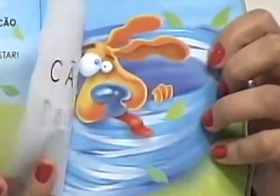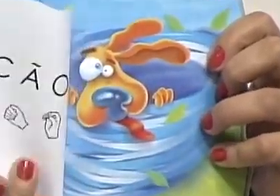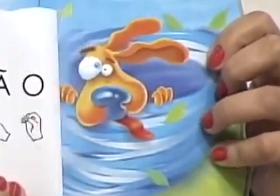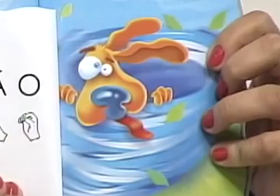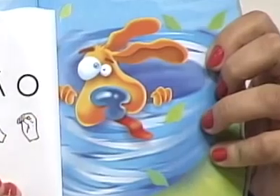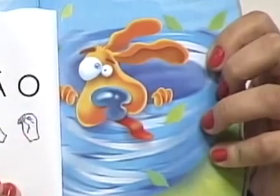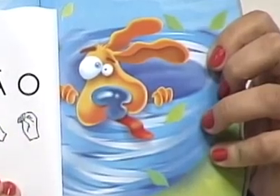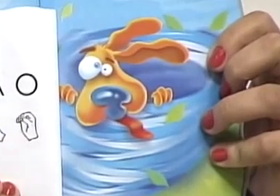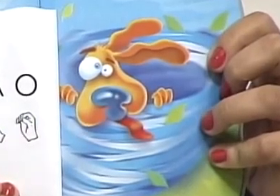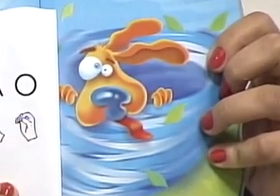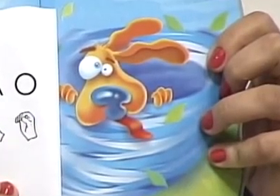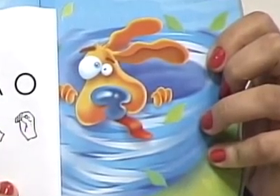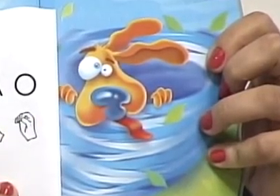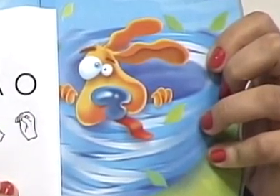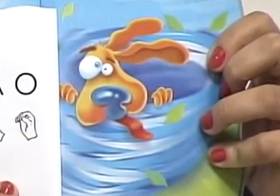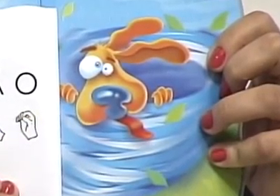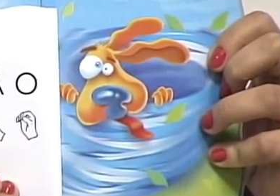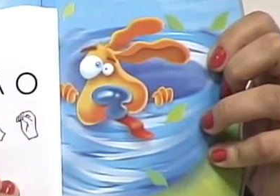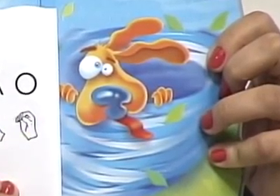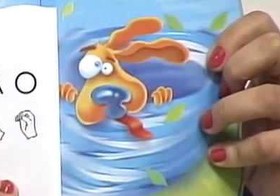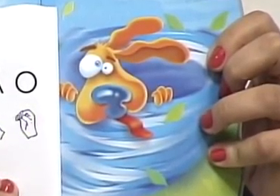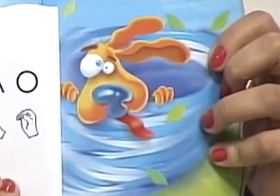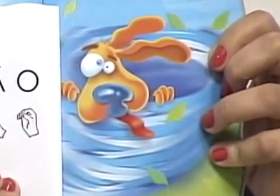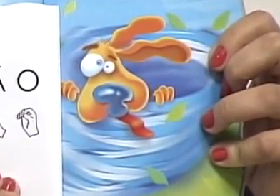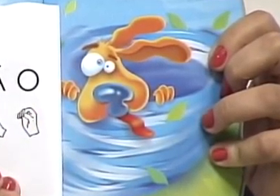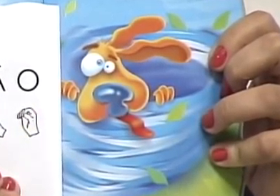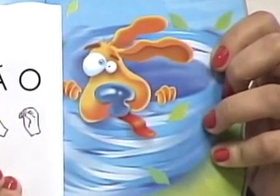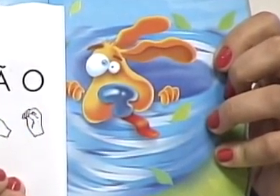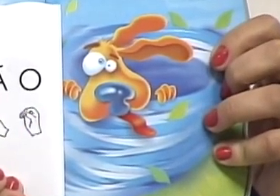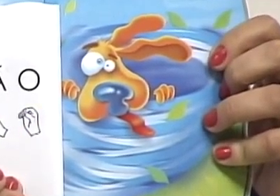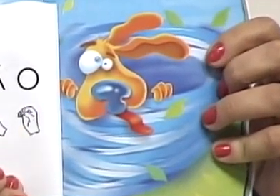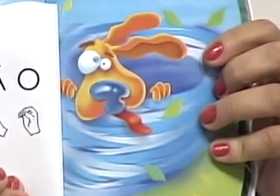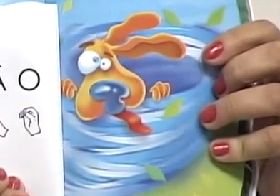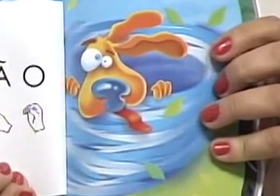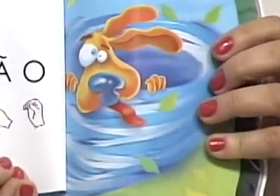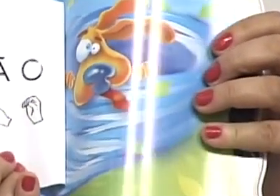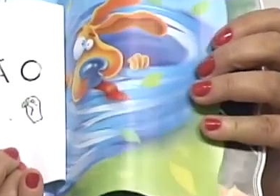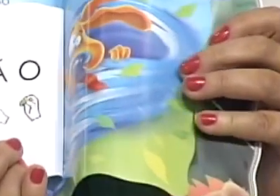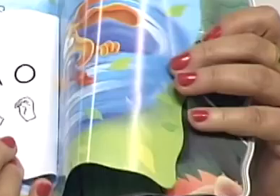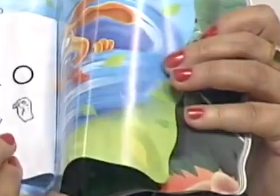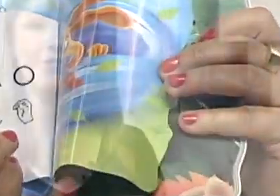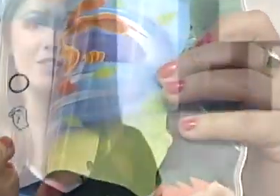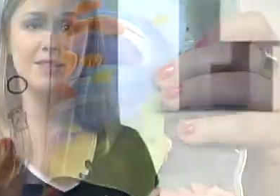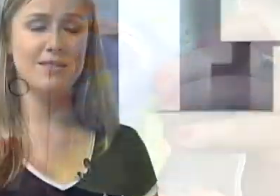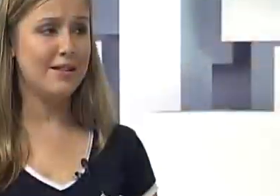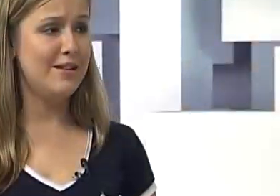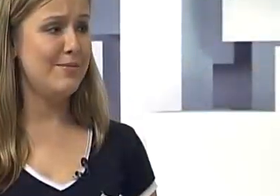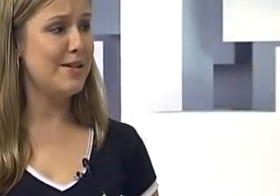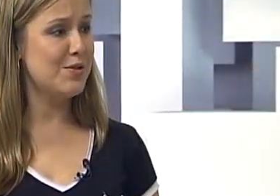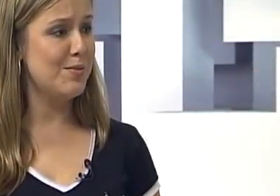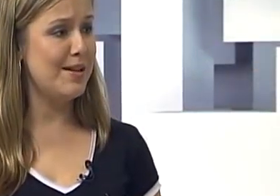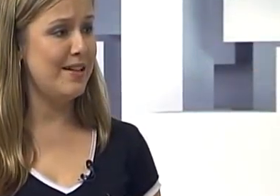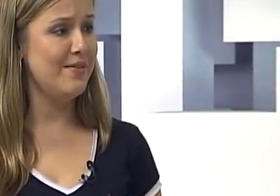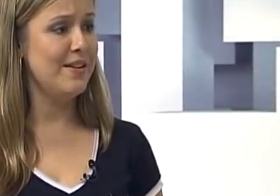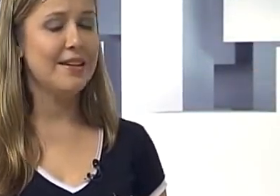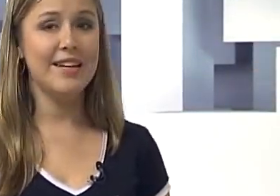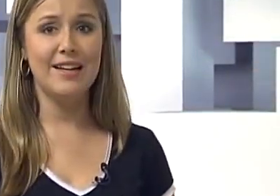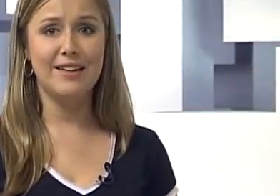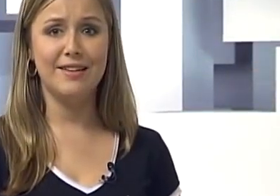diversas palavras que é possível descobrir, fazer esse tipo de brincadeira de uma forma lúdica, né? Tem mais uma aqui, Mariana. E mais uma